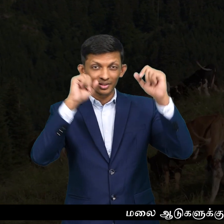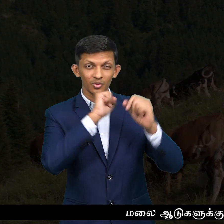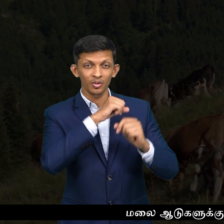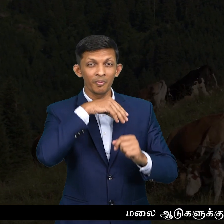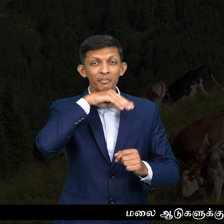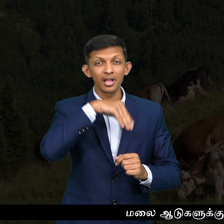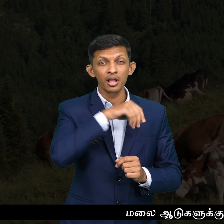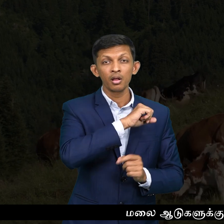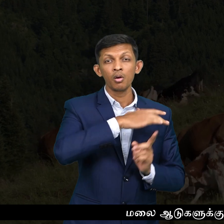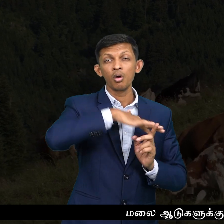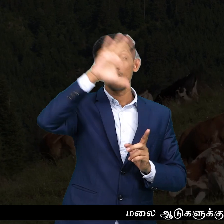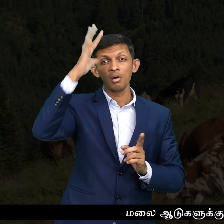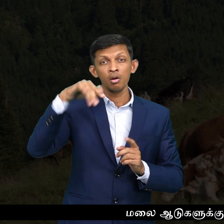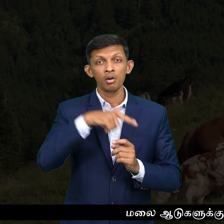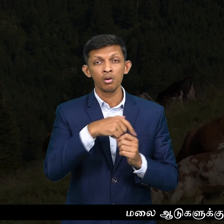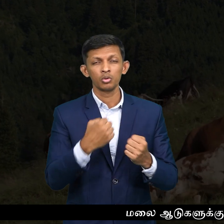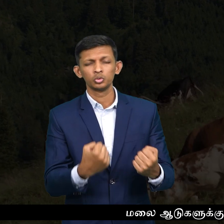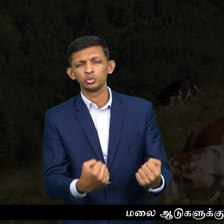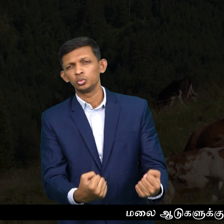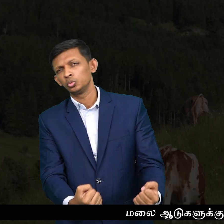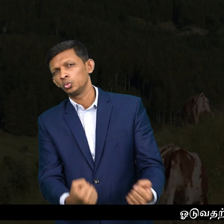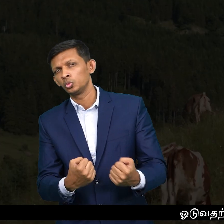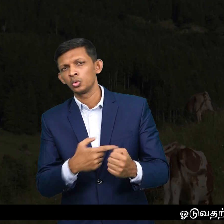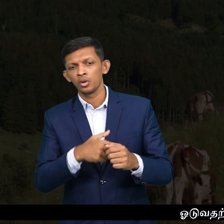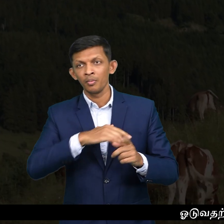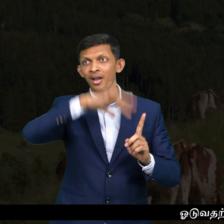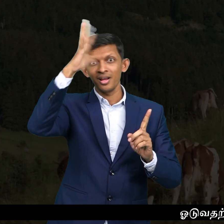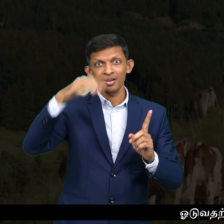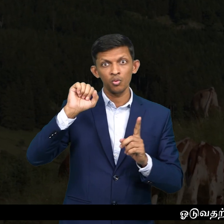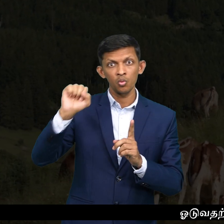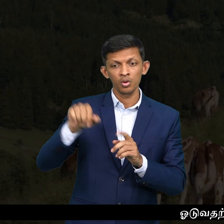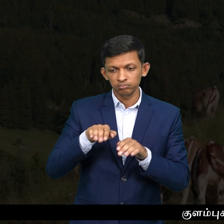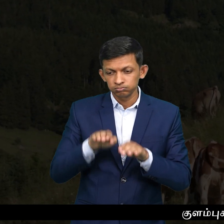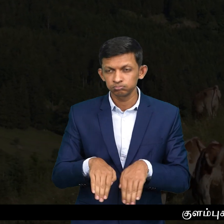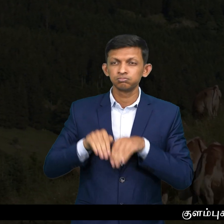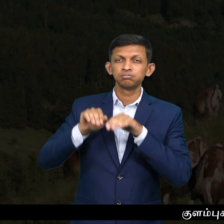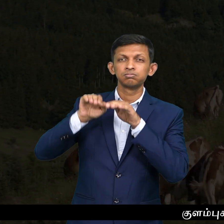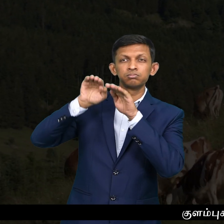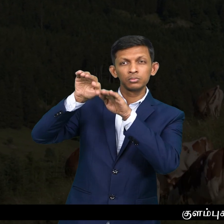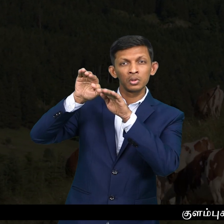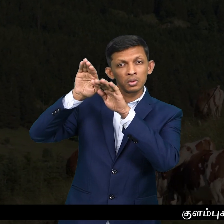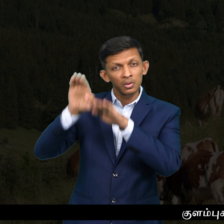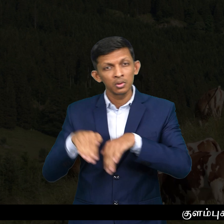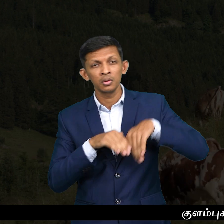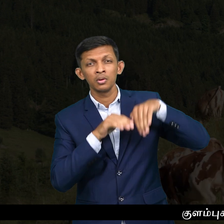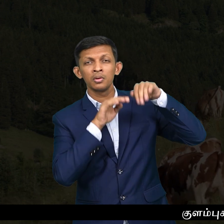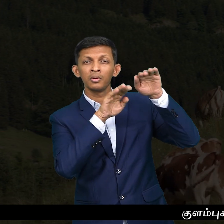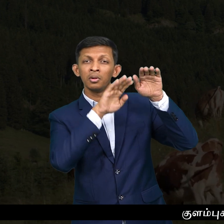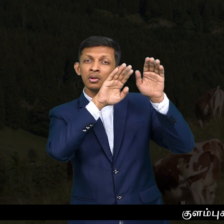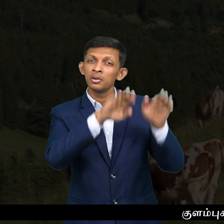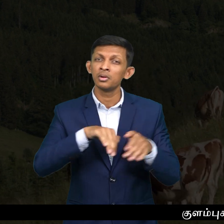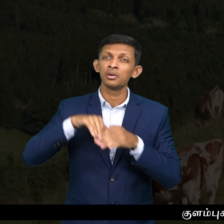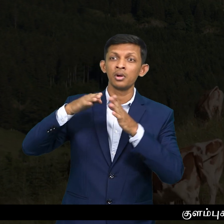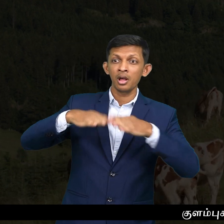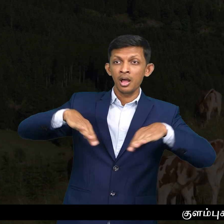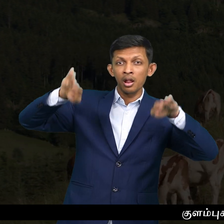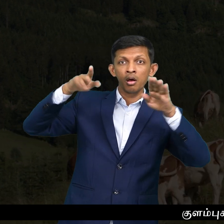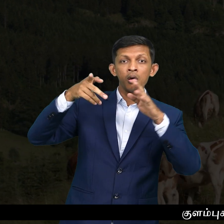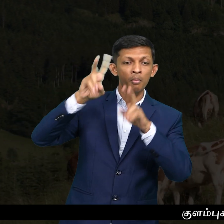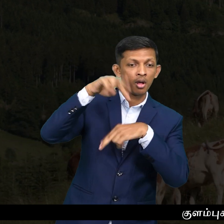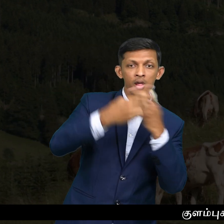மலை ஆடுகளுக்கு பாறை சரிவுகளில் ஏறி ஓடுவதற்கு வலுவான குளம்புகள் உள்ளன.